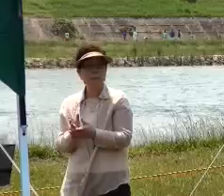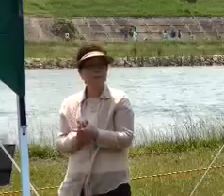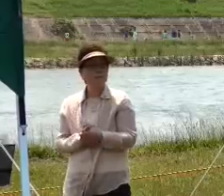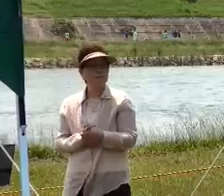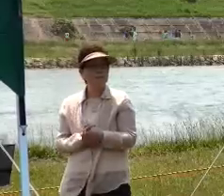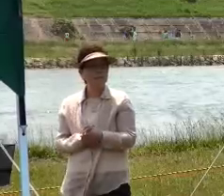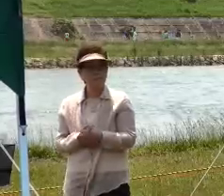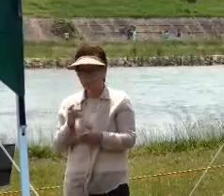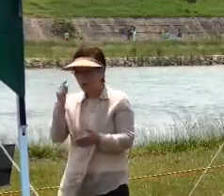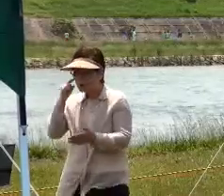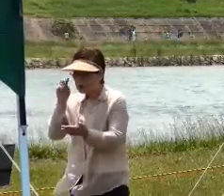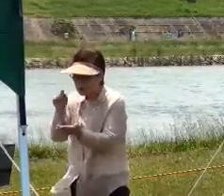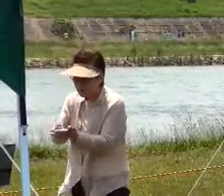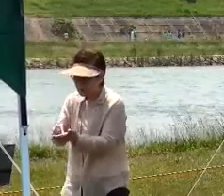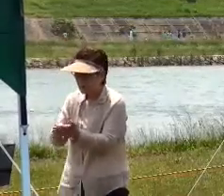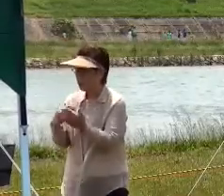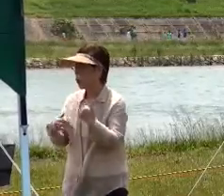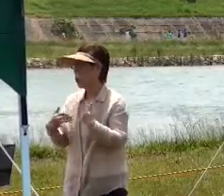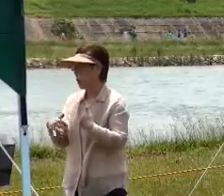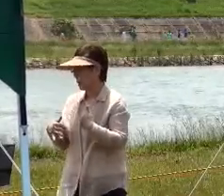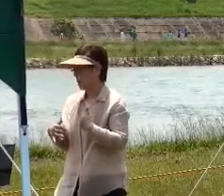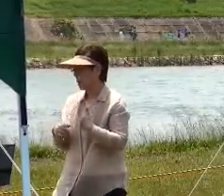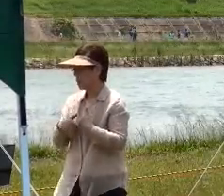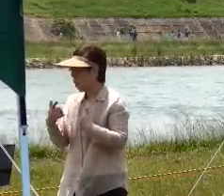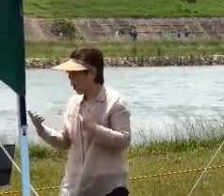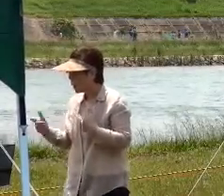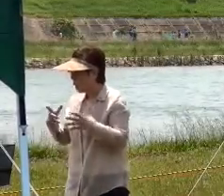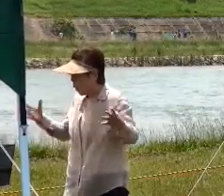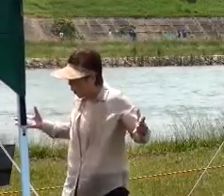じゃん。見つかった喜びっていうのは、